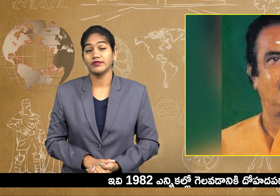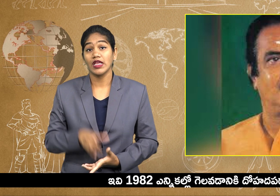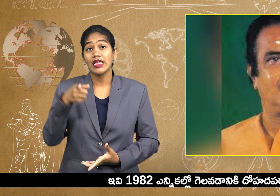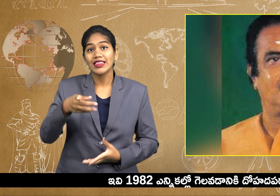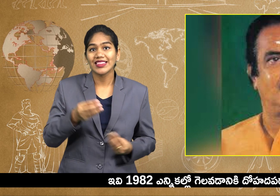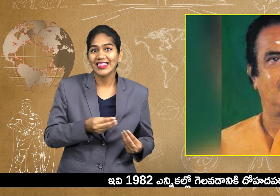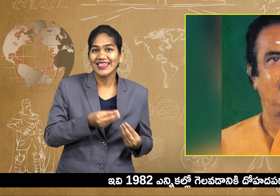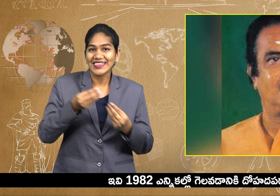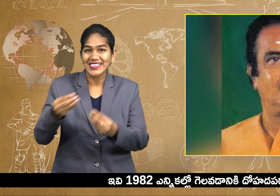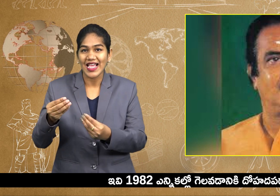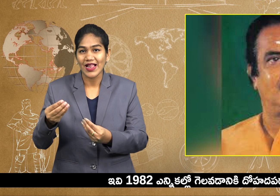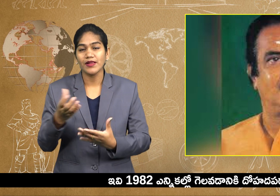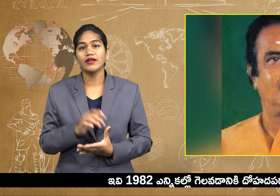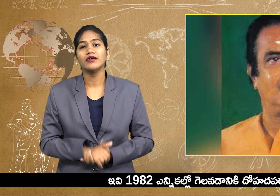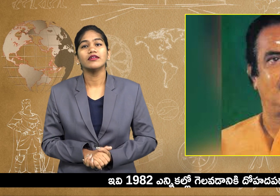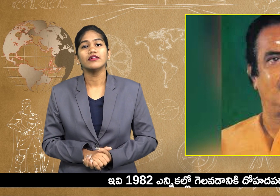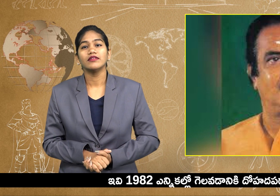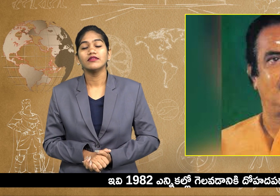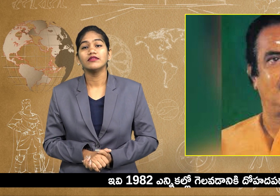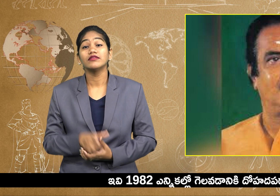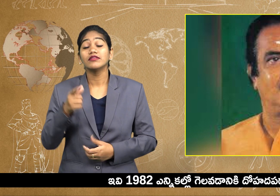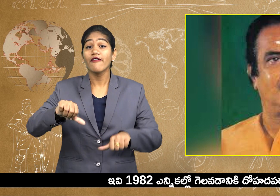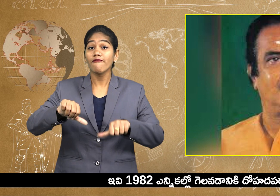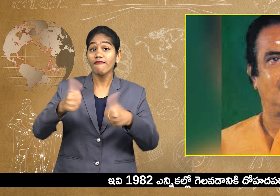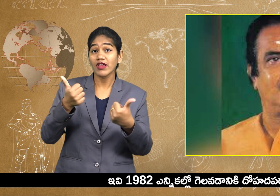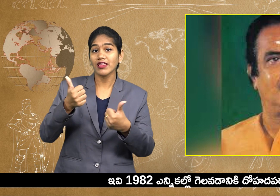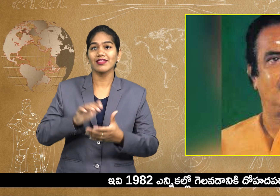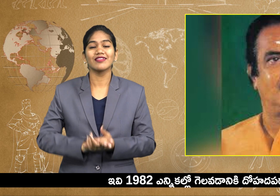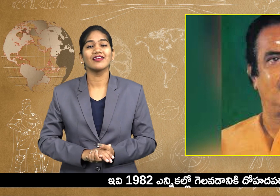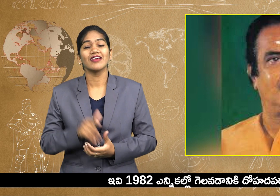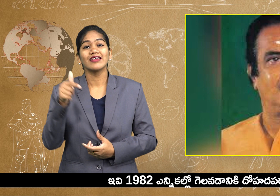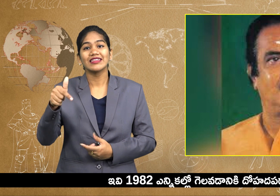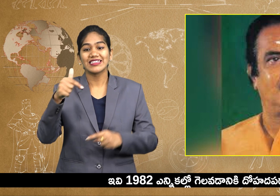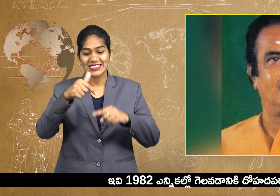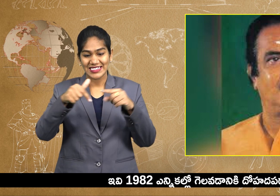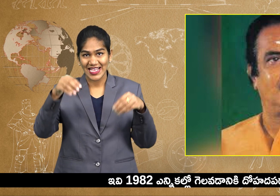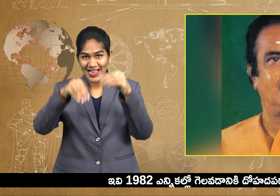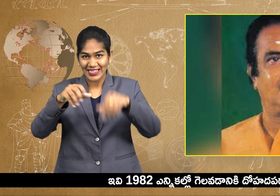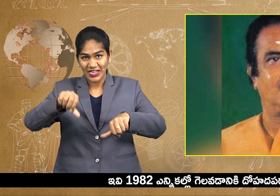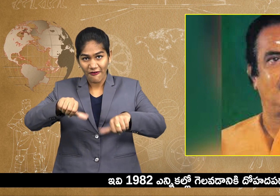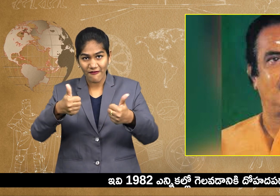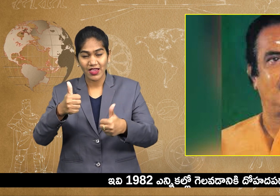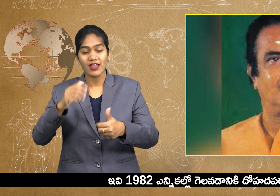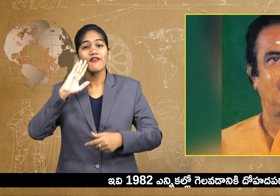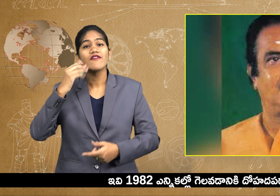ఇవి 1982 ఎన్నికల్లో గెలవటానికి దోహదపడ్డాయి.